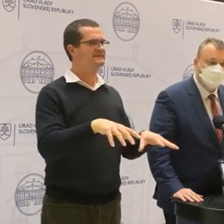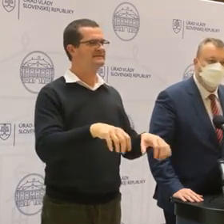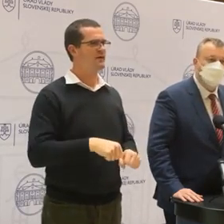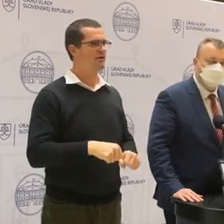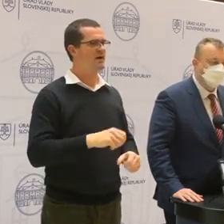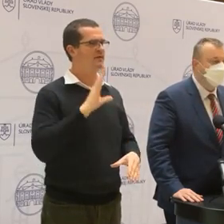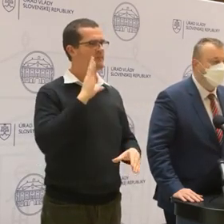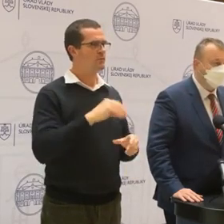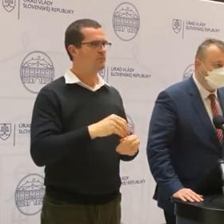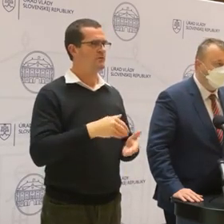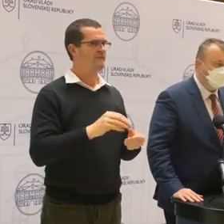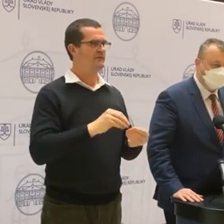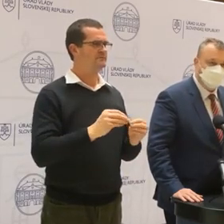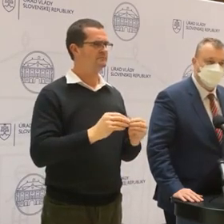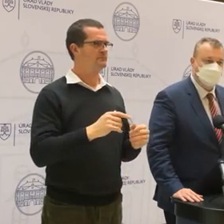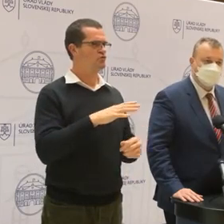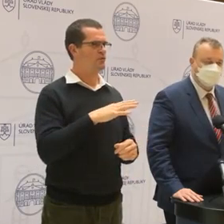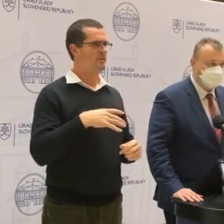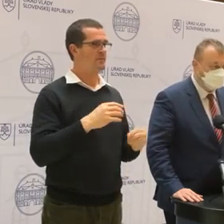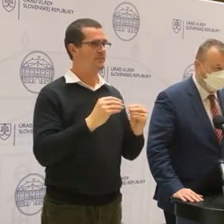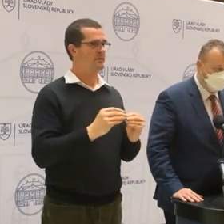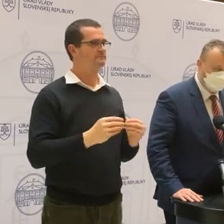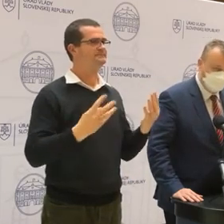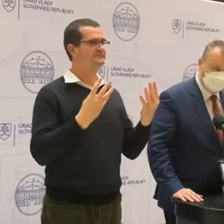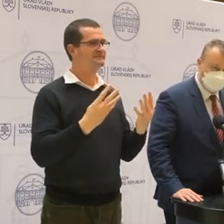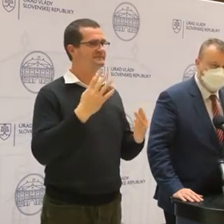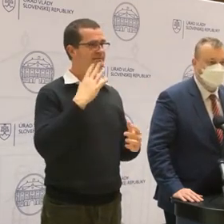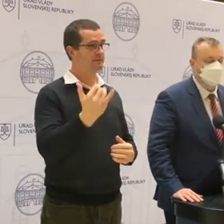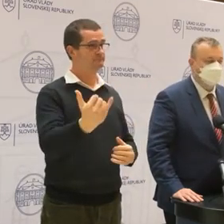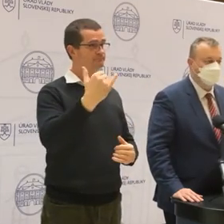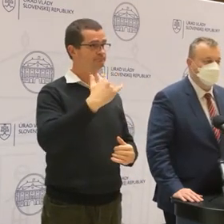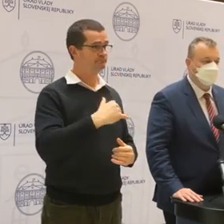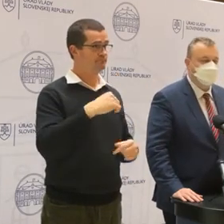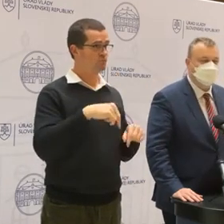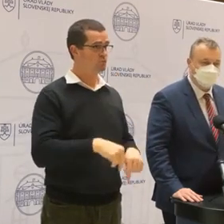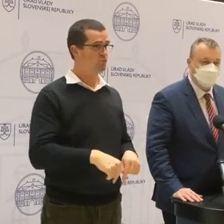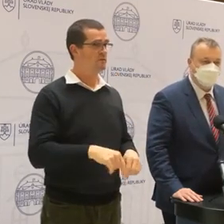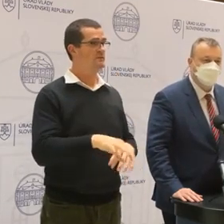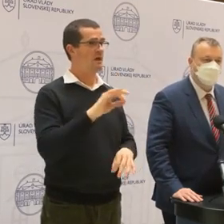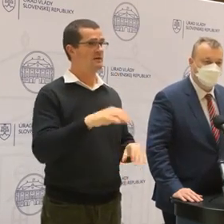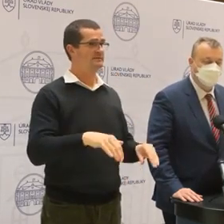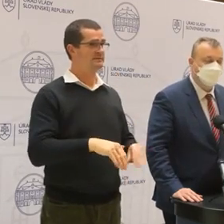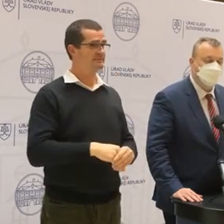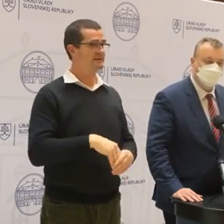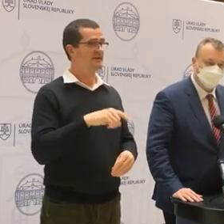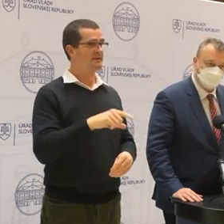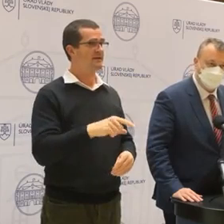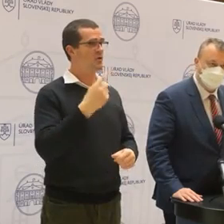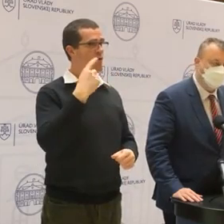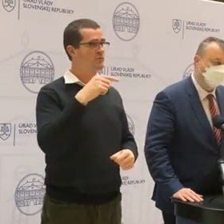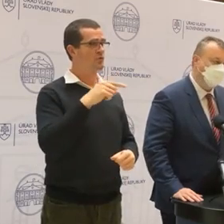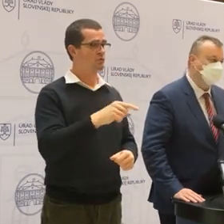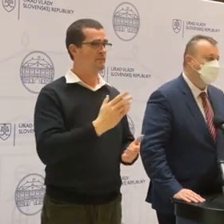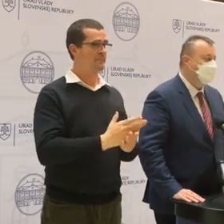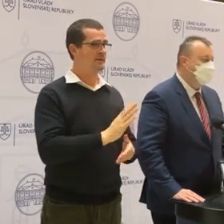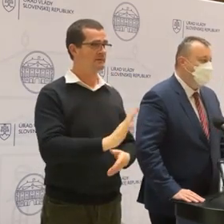schvaľovanie pobytu a ďalšie veci štandardnými metodami, ale na 90 dní môžu prísť a nájsť si prácu v tých odboroch, ktoré